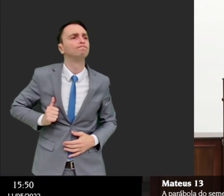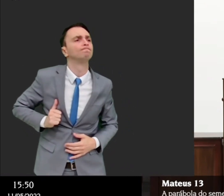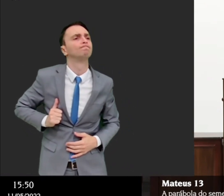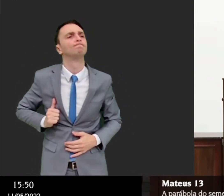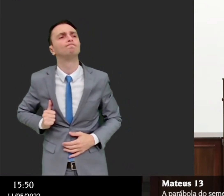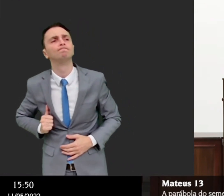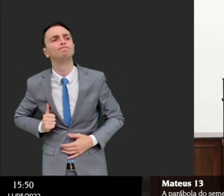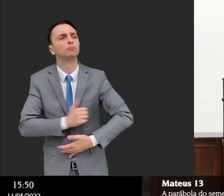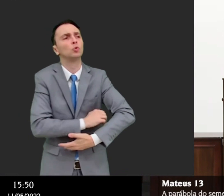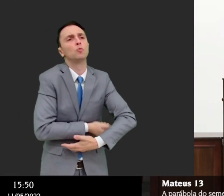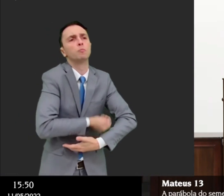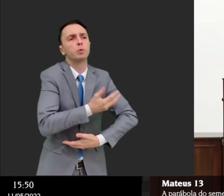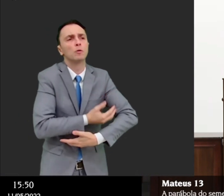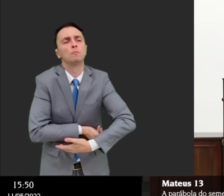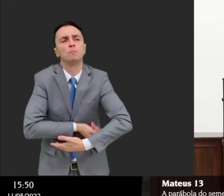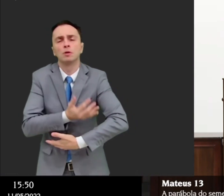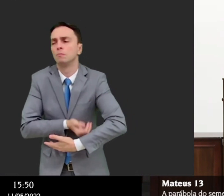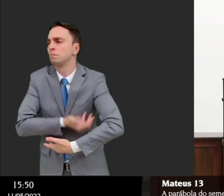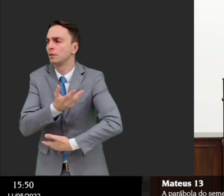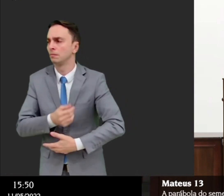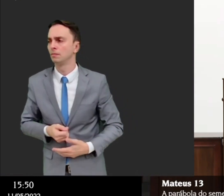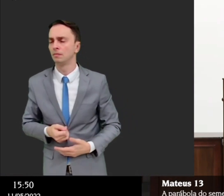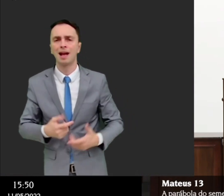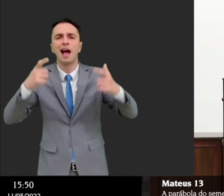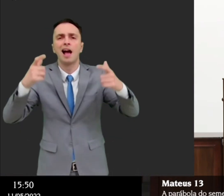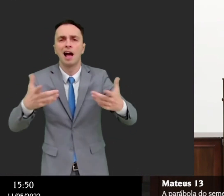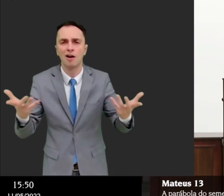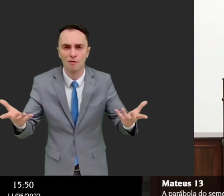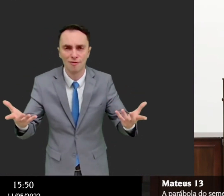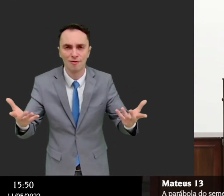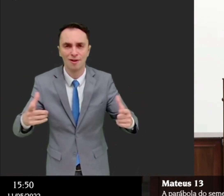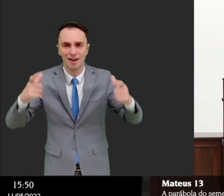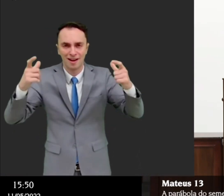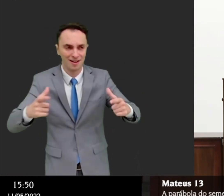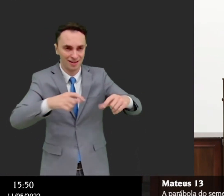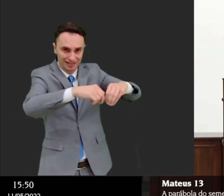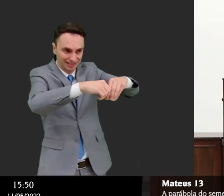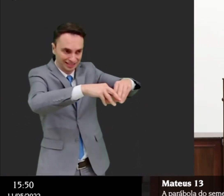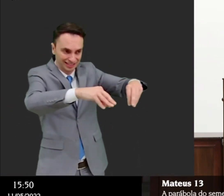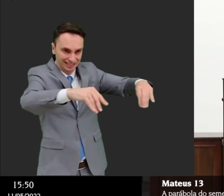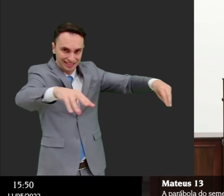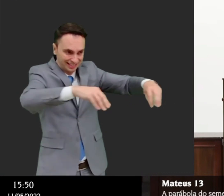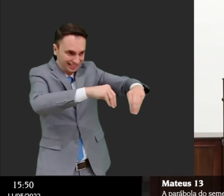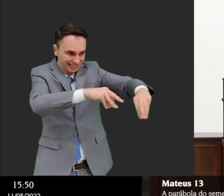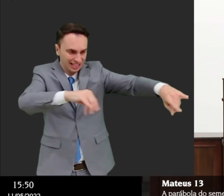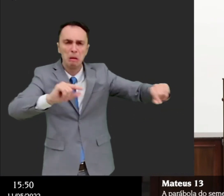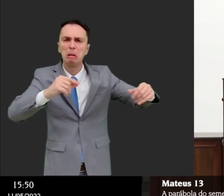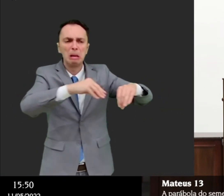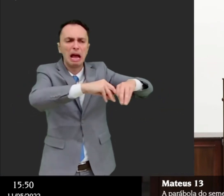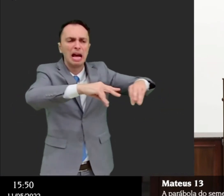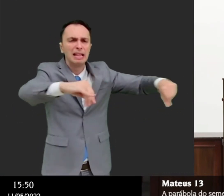Semear aonde? Não nas terras. Terra, também aqui é tido o coração do povo.